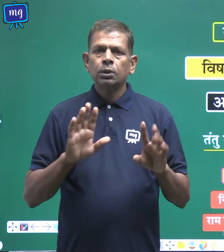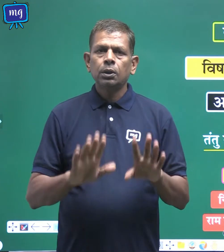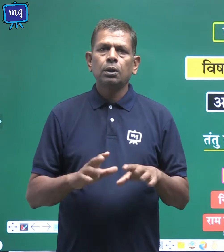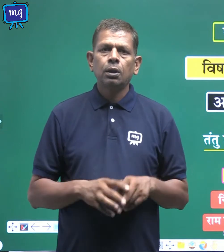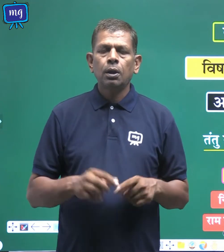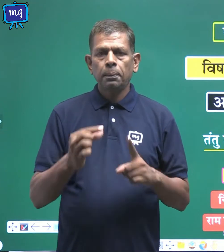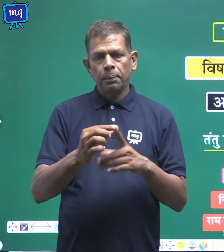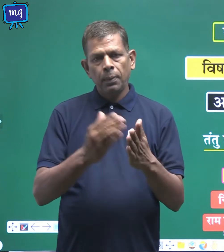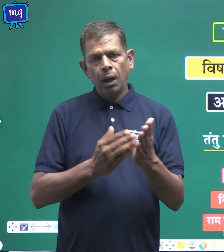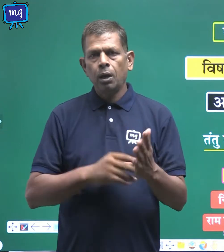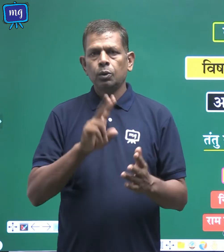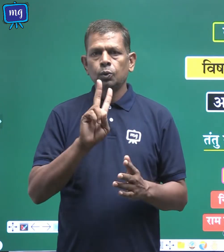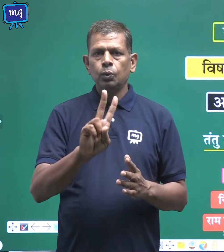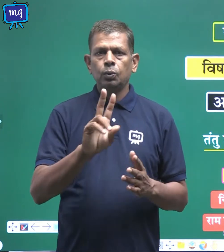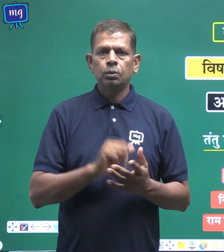भाग 2।